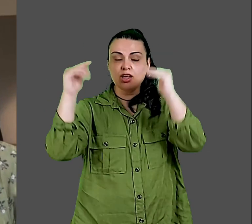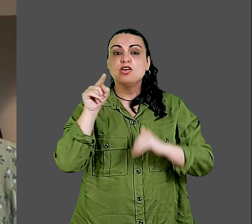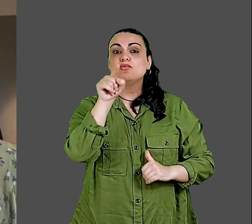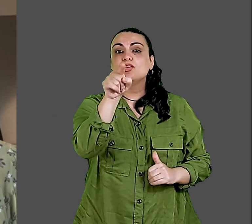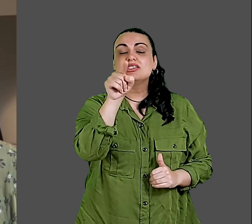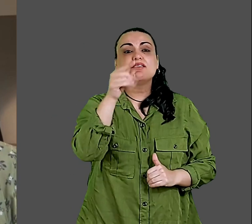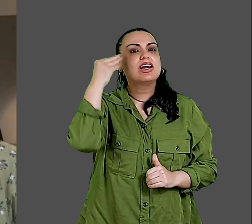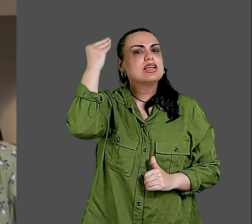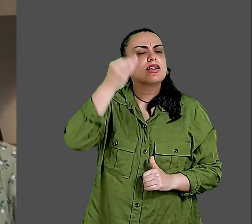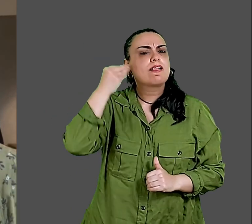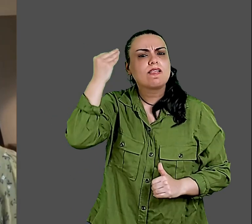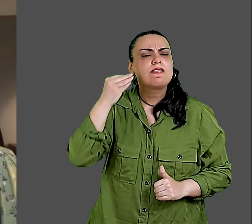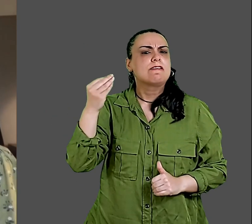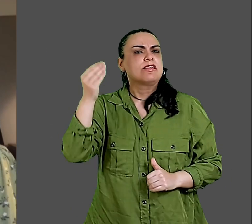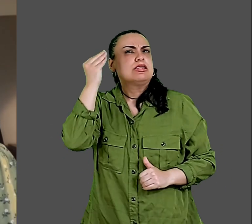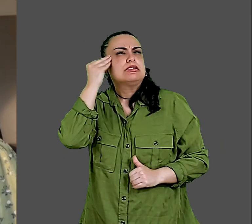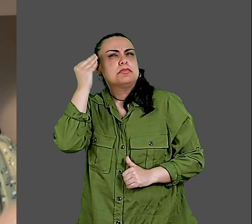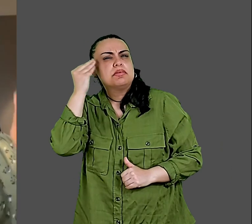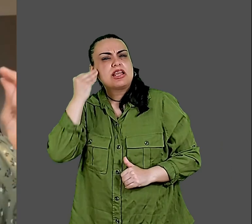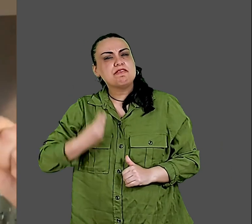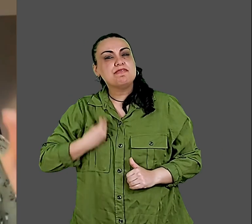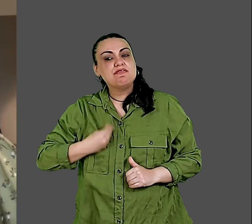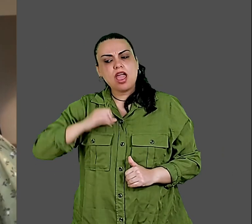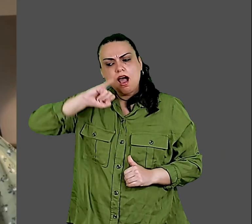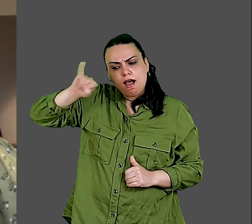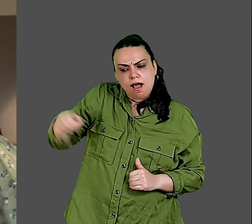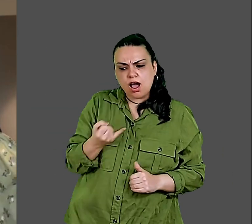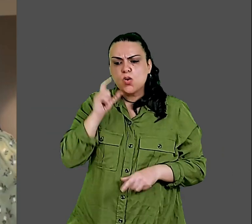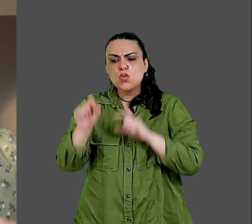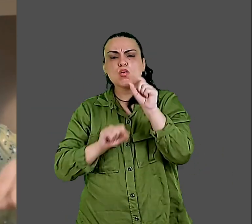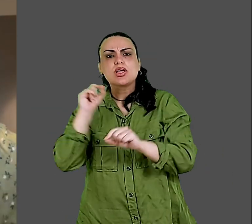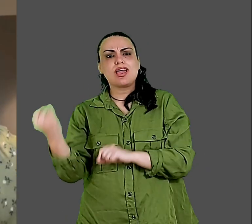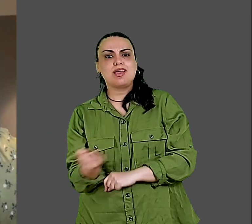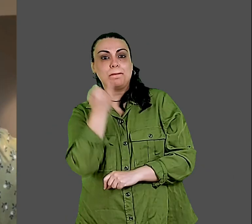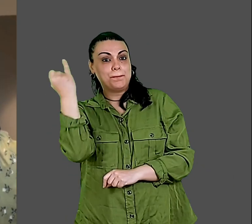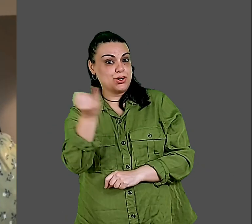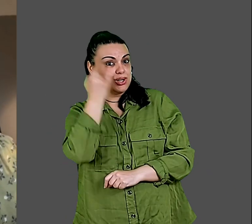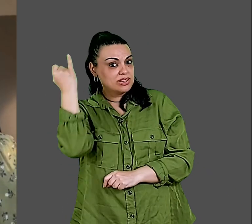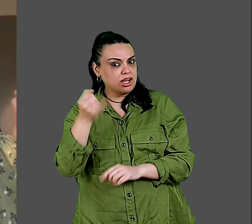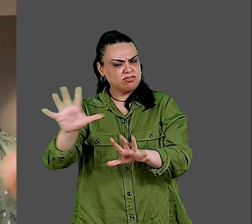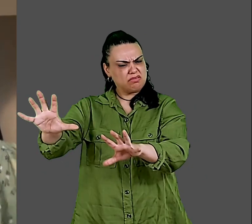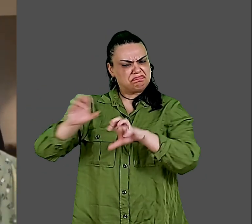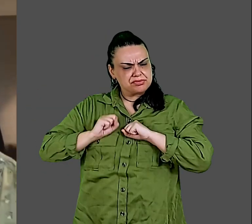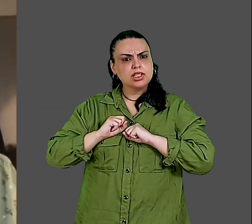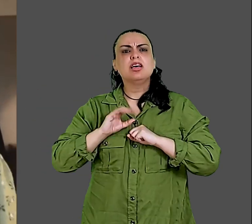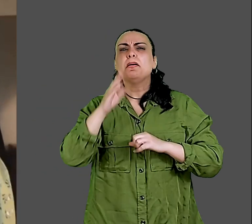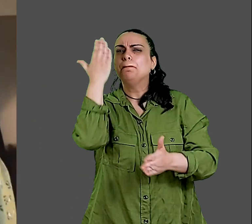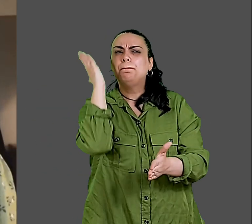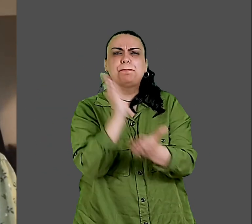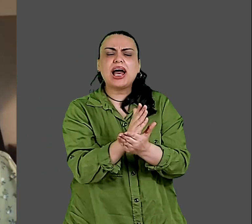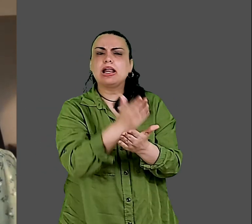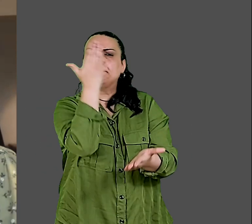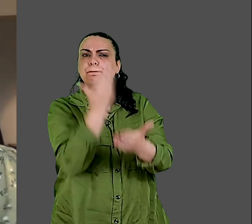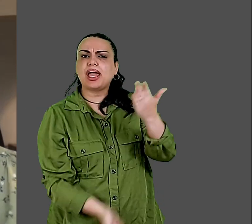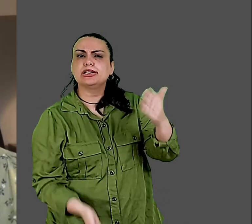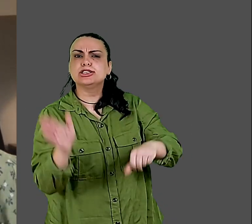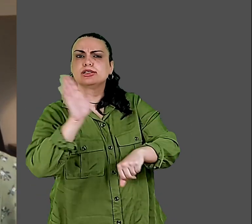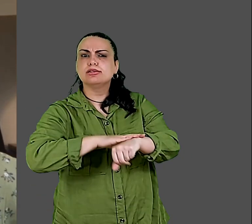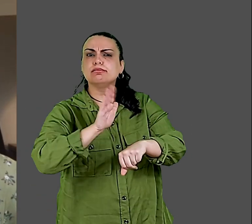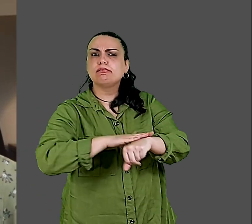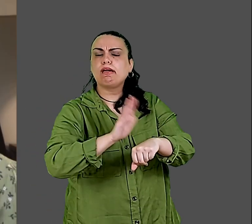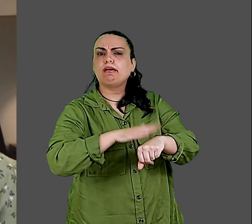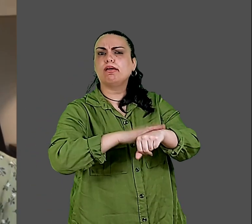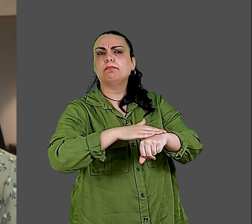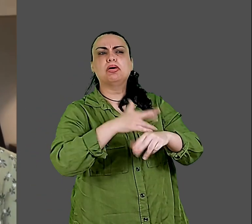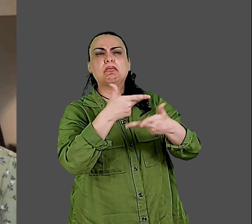uma realização em cima daquilo que é importante. E vai parar de gastar tempo de distração em cima daquilo que não é importante, em cima daquilo que não